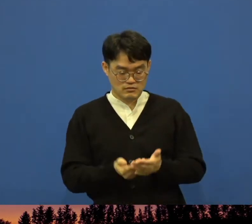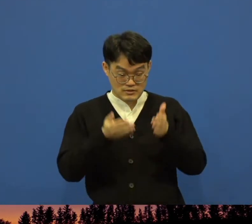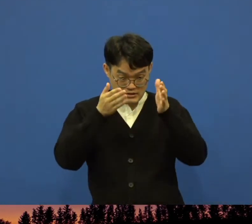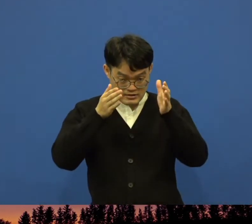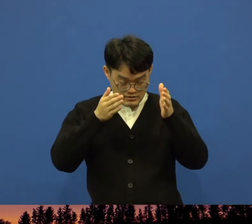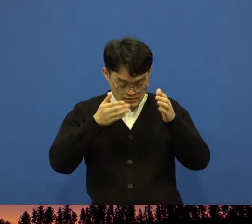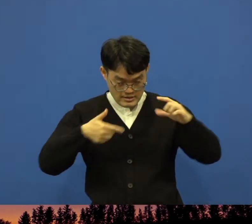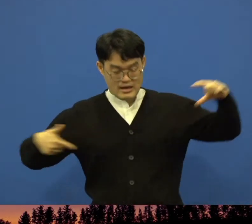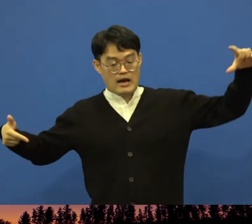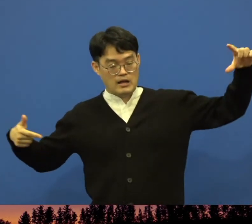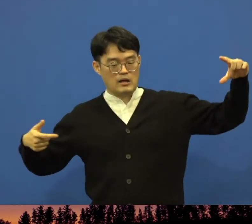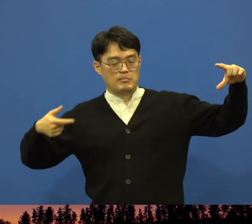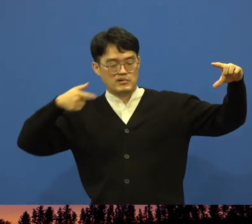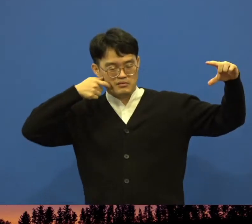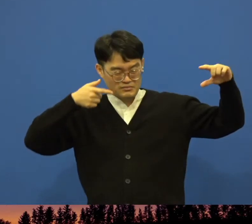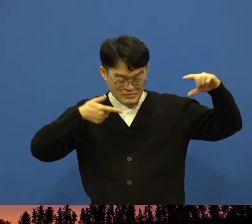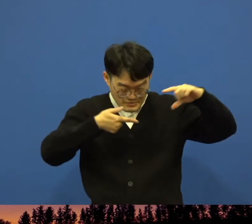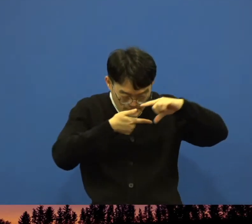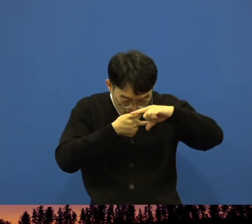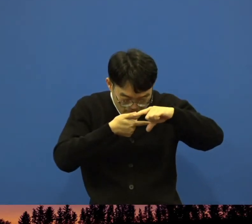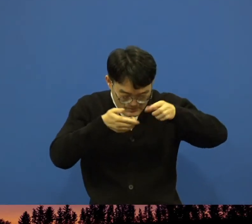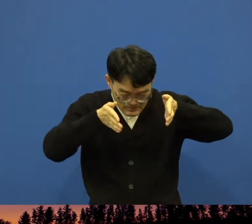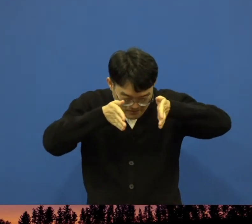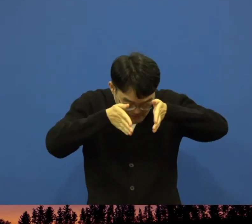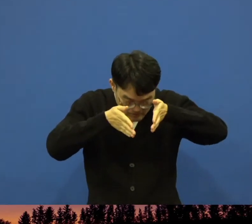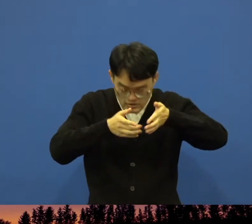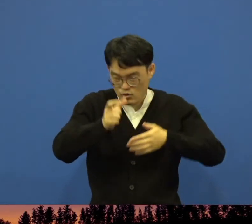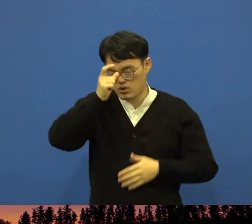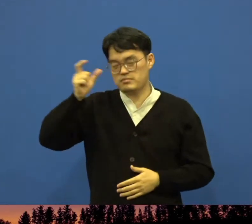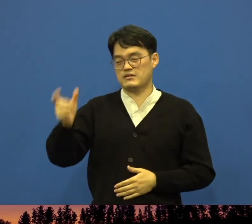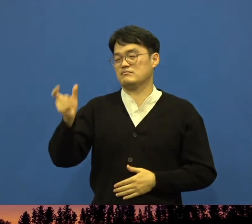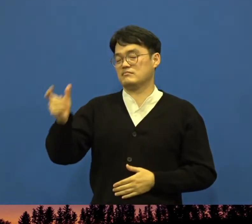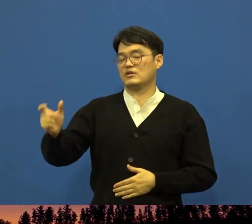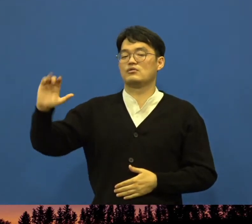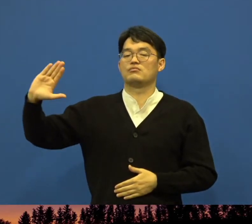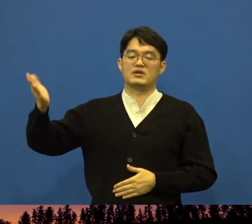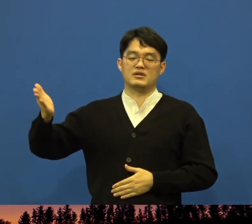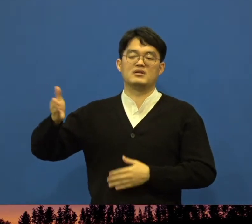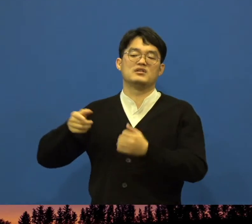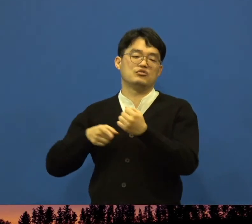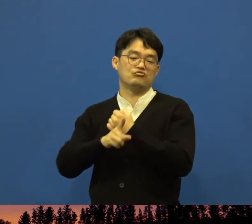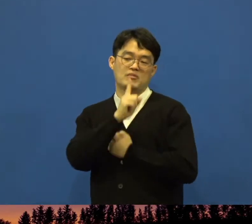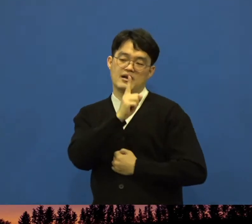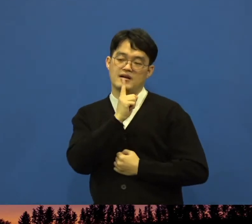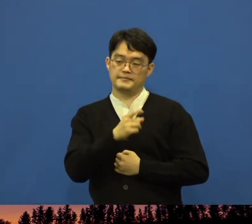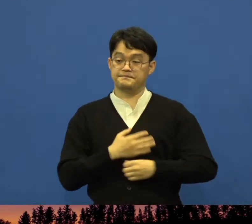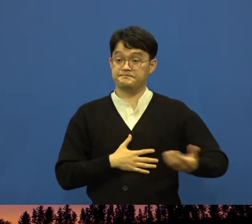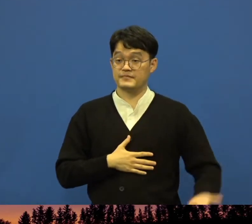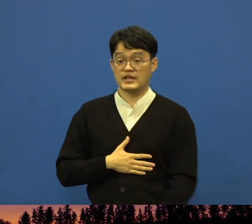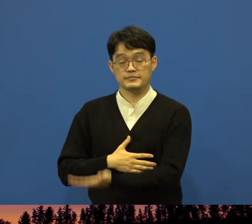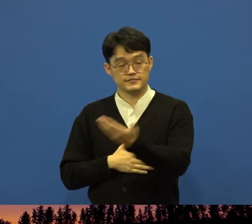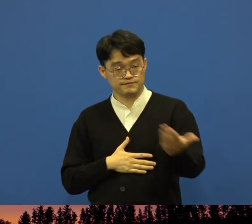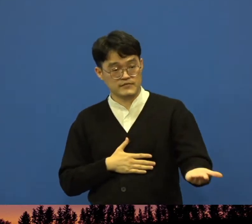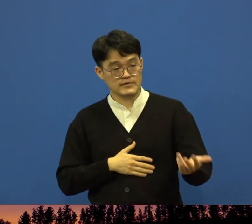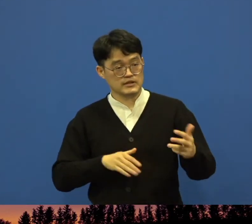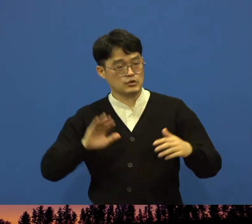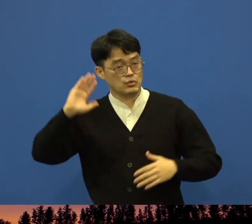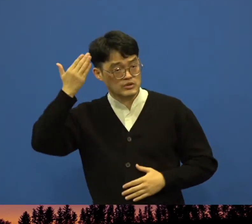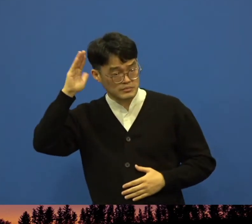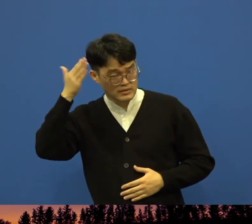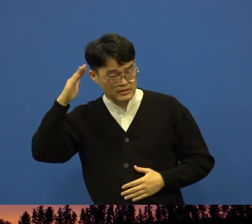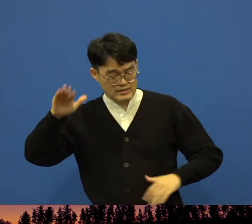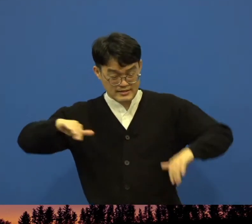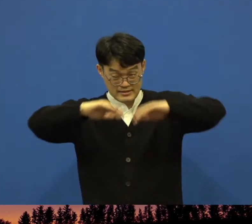때문에 자꾸 이제 좁아지는 거예요. 고집이 세지는 거죠. 자, 여러분 보시면 요즘 다 세분화되고 있습니다.